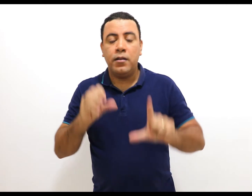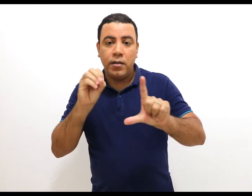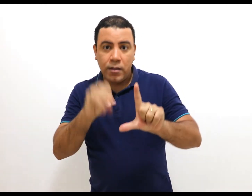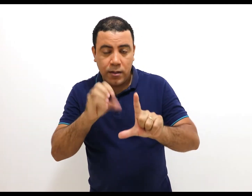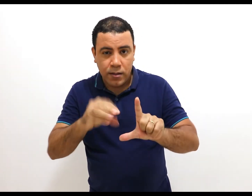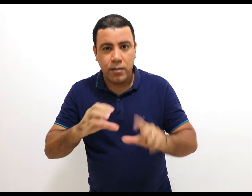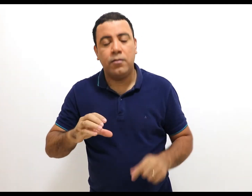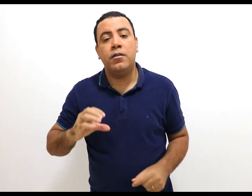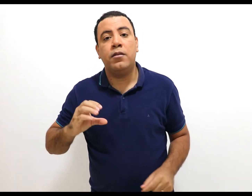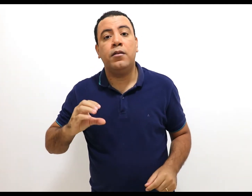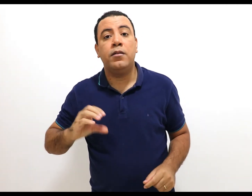Obtivemos